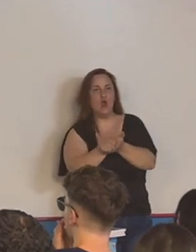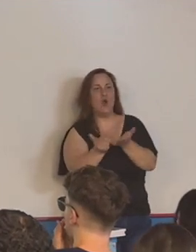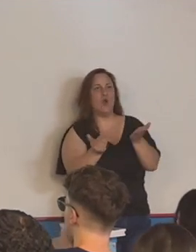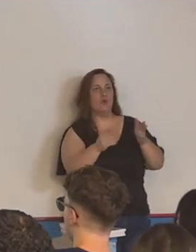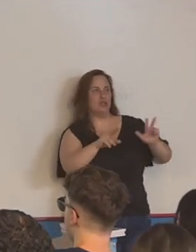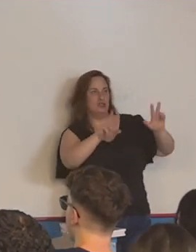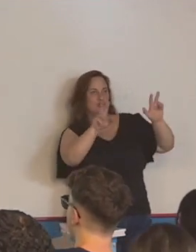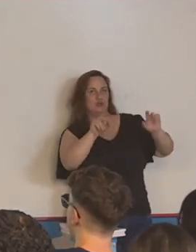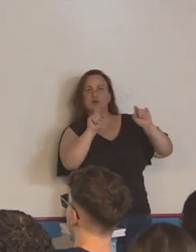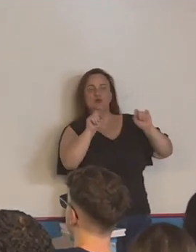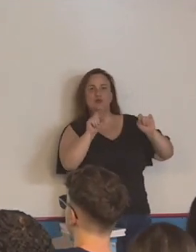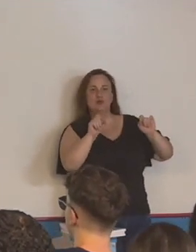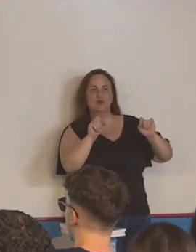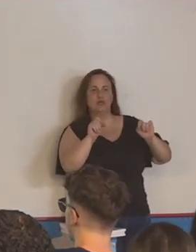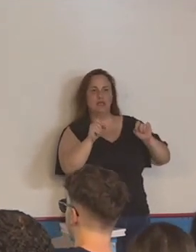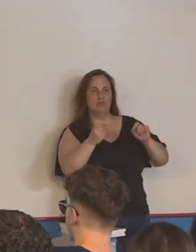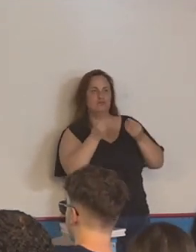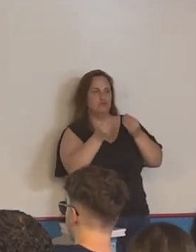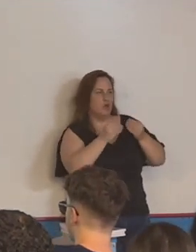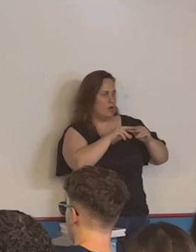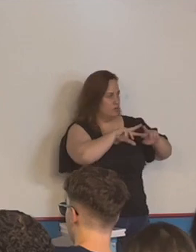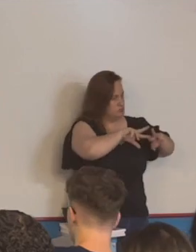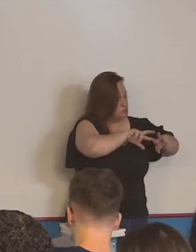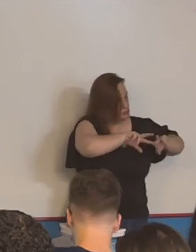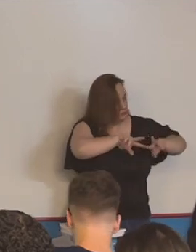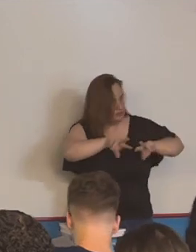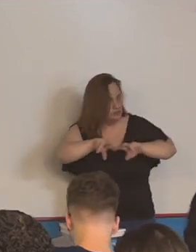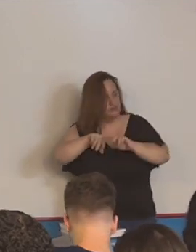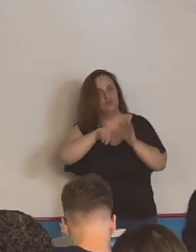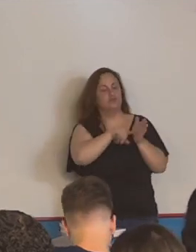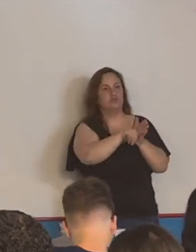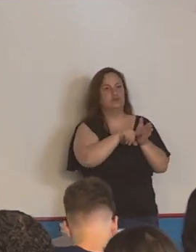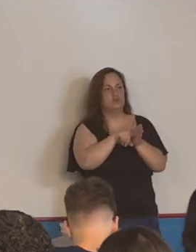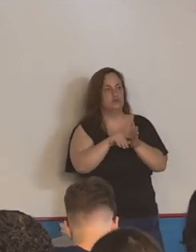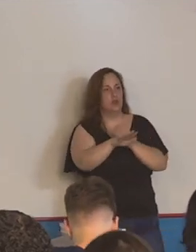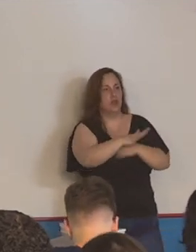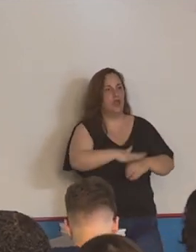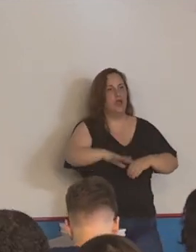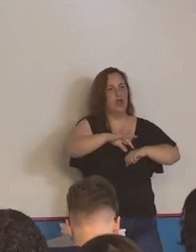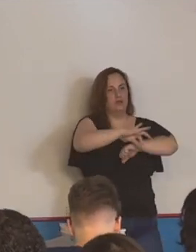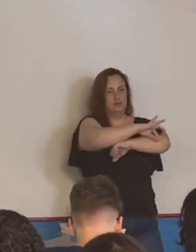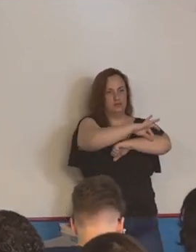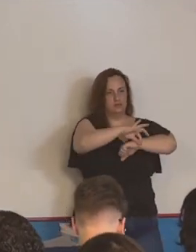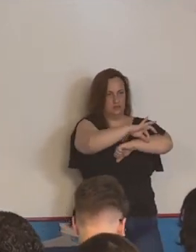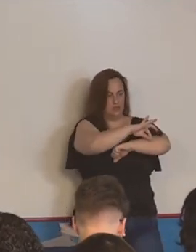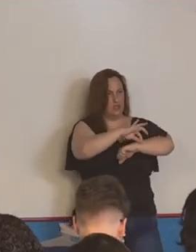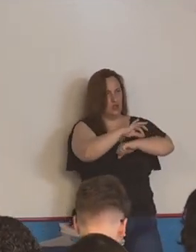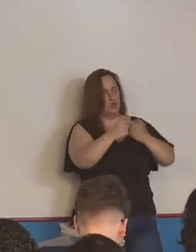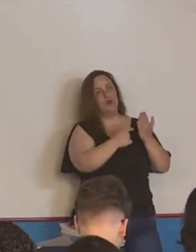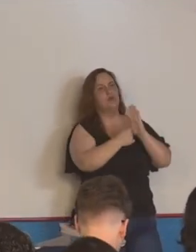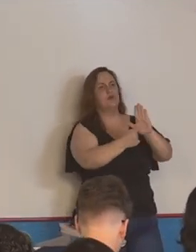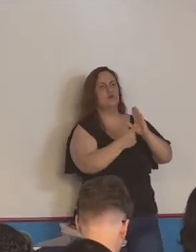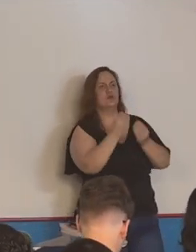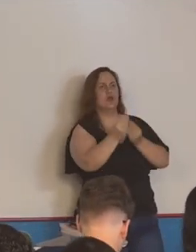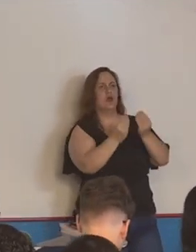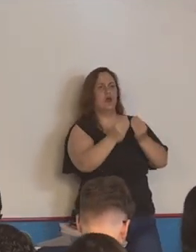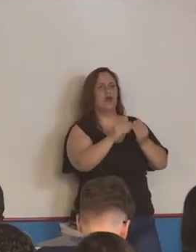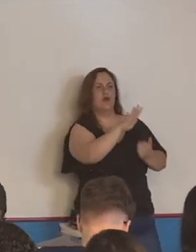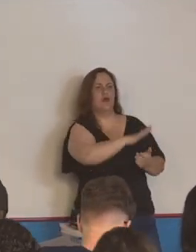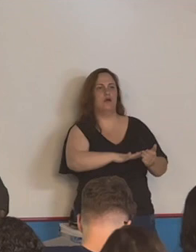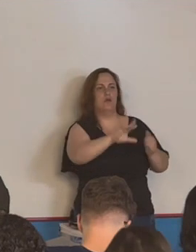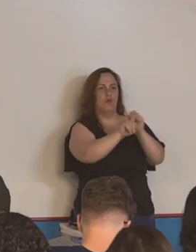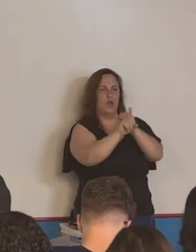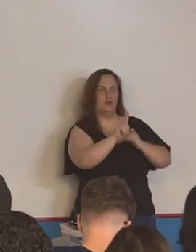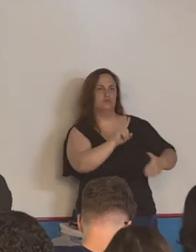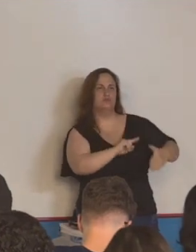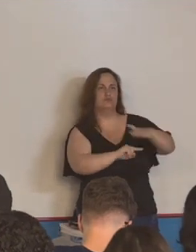comecei essa coisa de explorar a arquitetura para me expressar com questões da nossa sociedade,